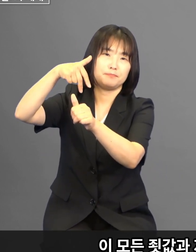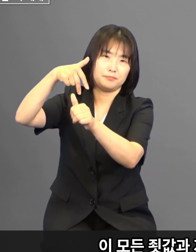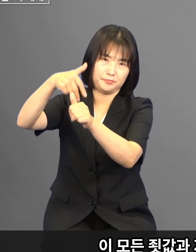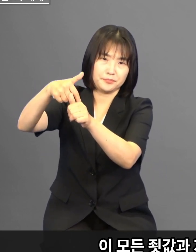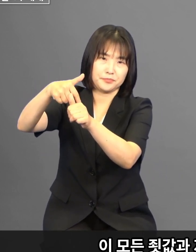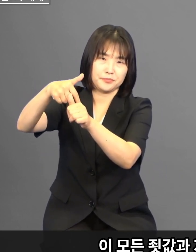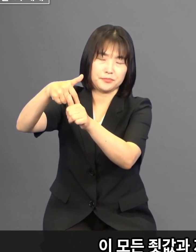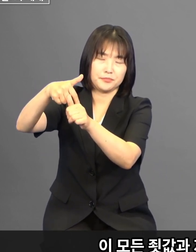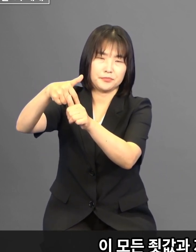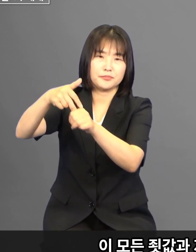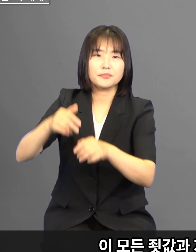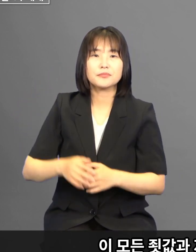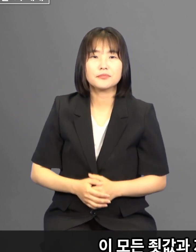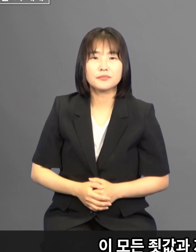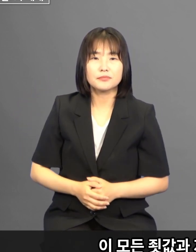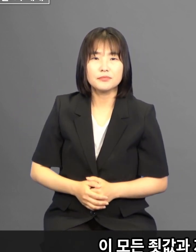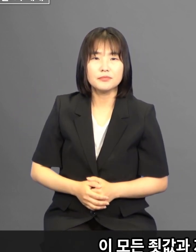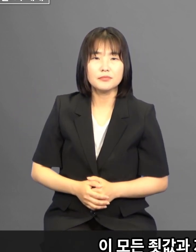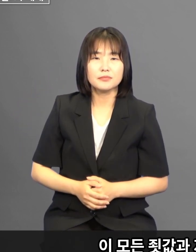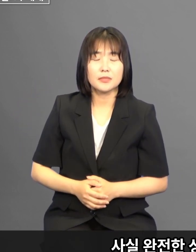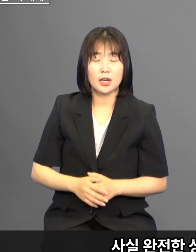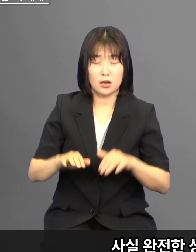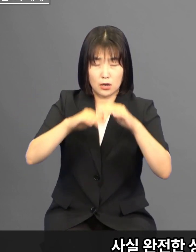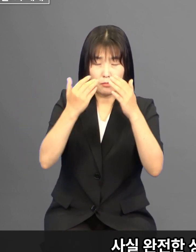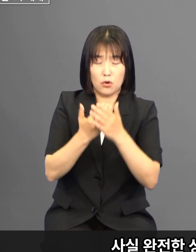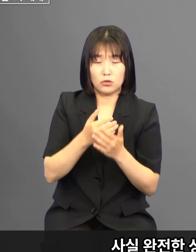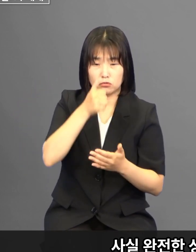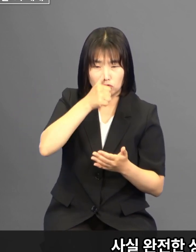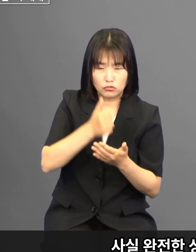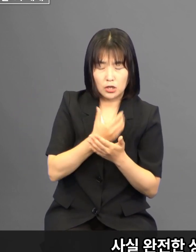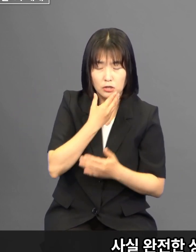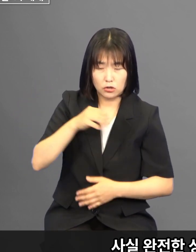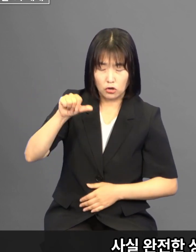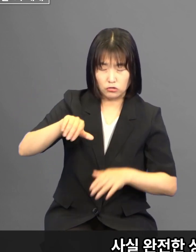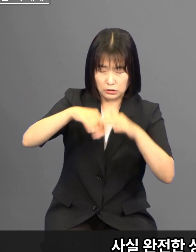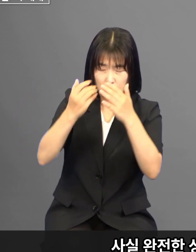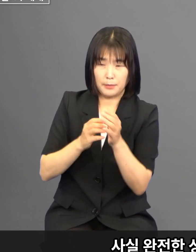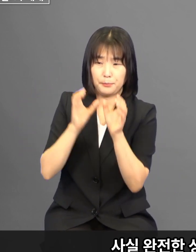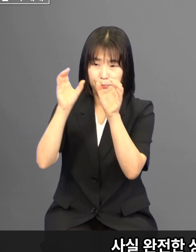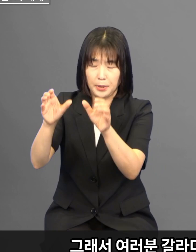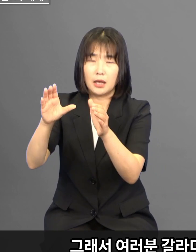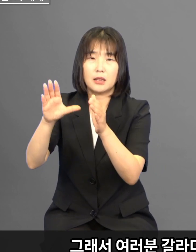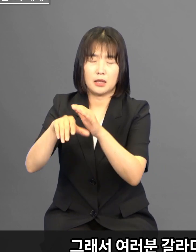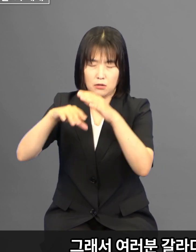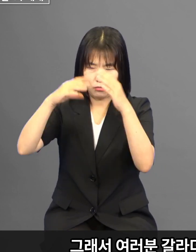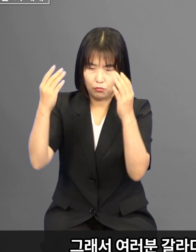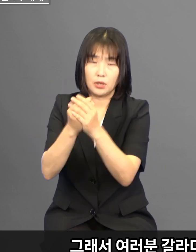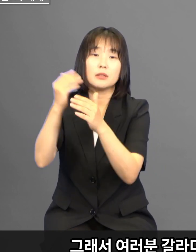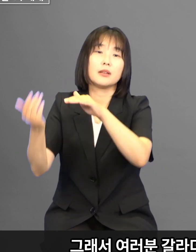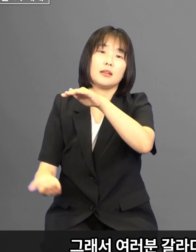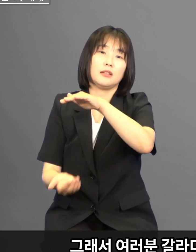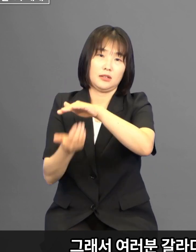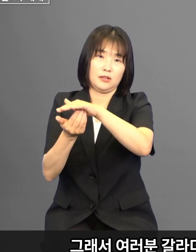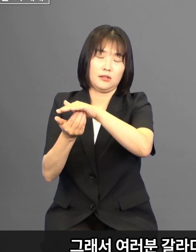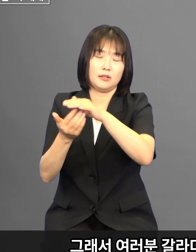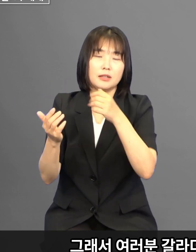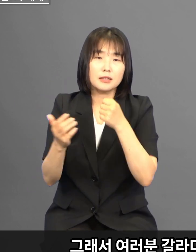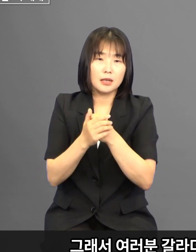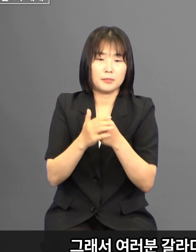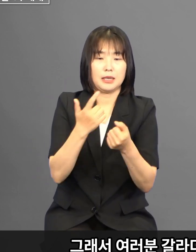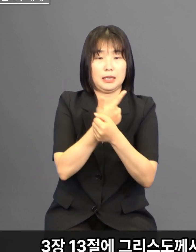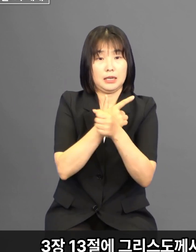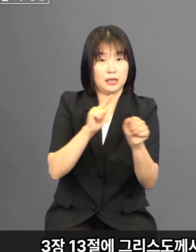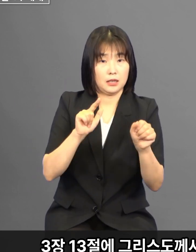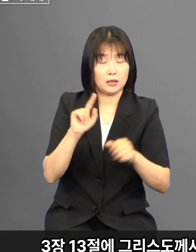죄값과 저주를 대신 다 치르셨을 때 사실 완전한 성취가 이루어지는 것이죠. 그래서 여러분, 갈라디아서에 뭐라고